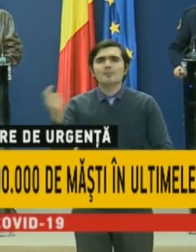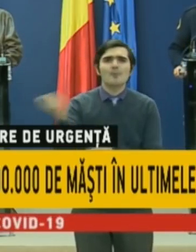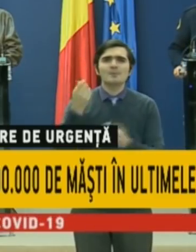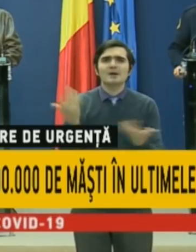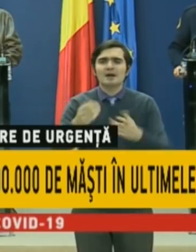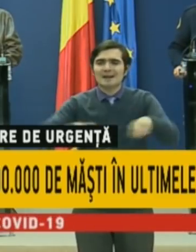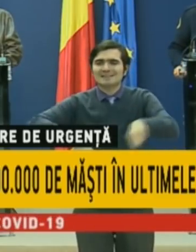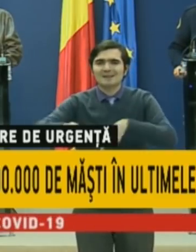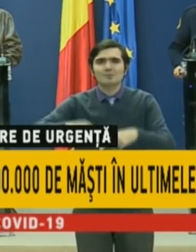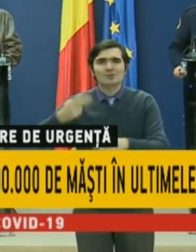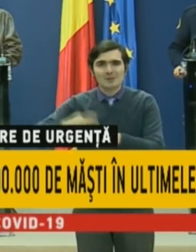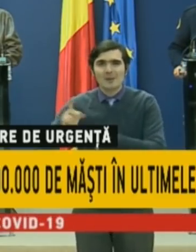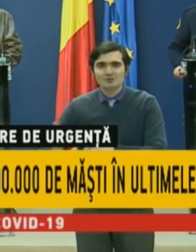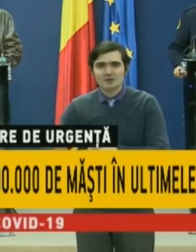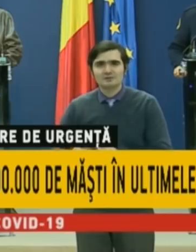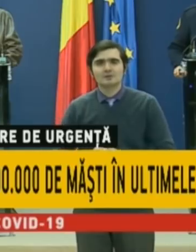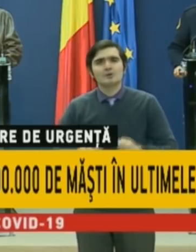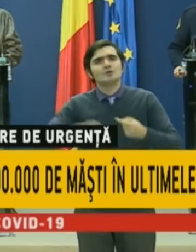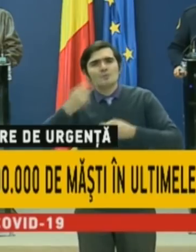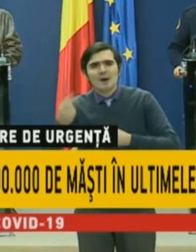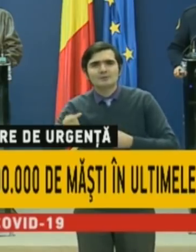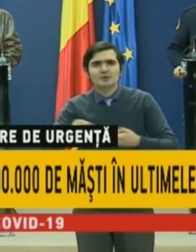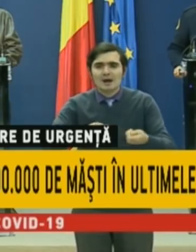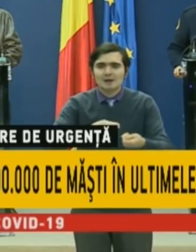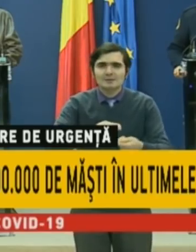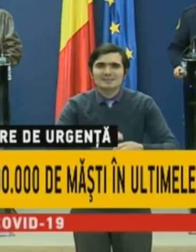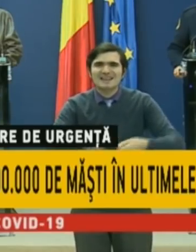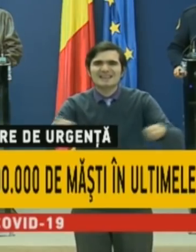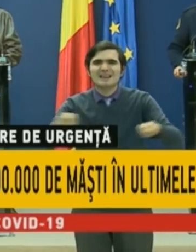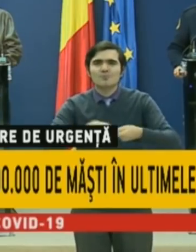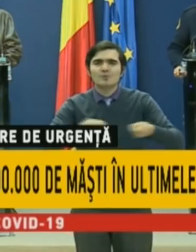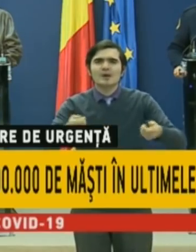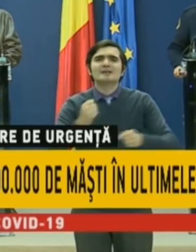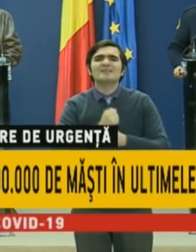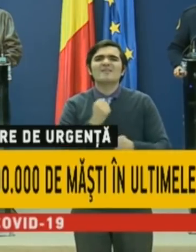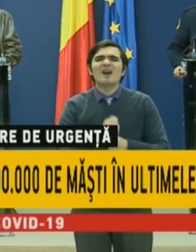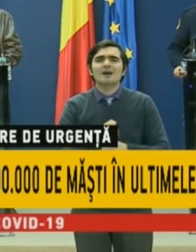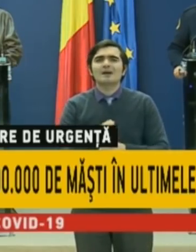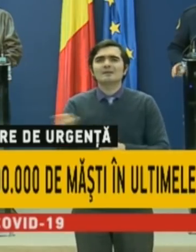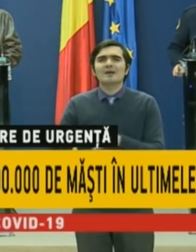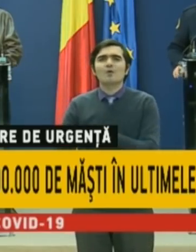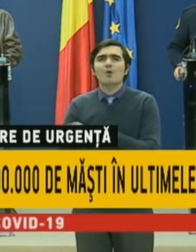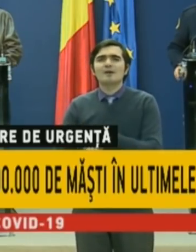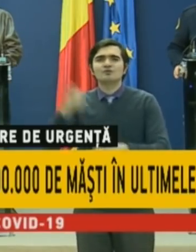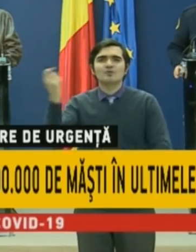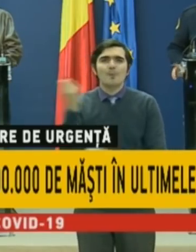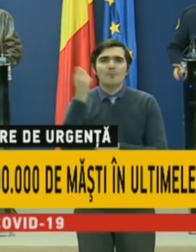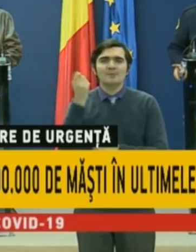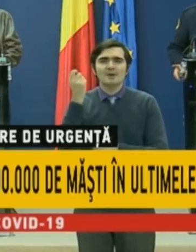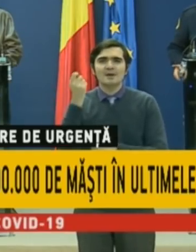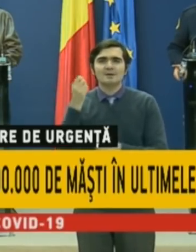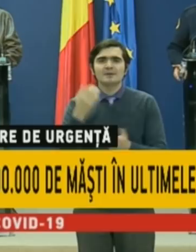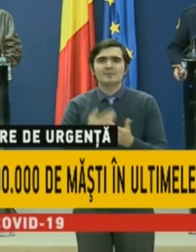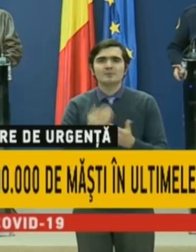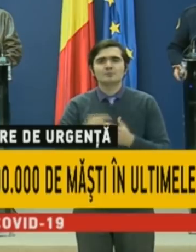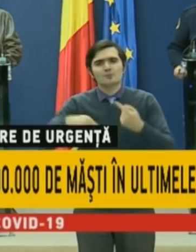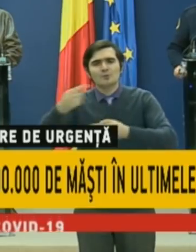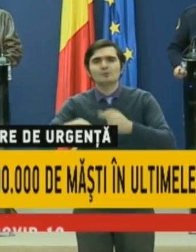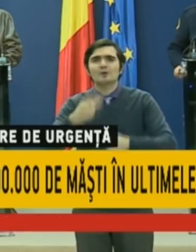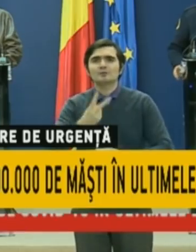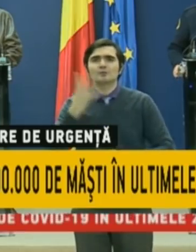pacienții respectiv, urmând că repartiția și distribuirea efectiv să fie făcută de colegii pompieri în